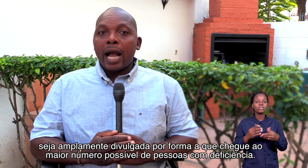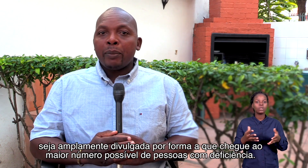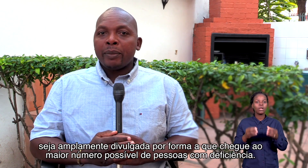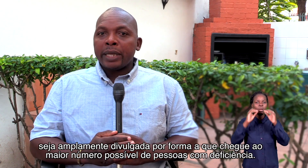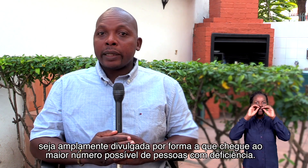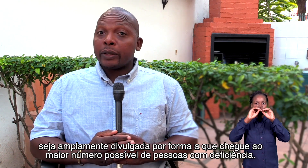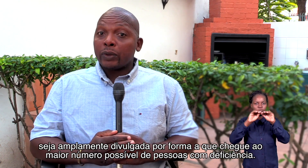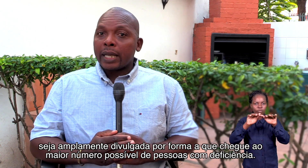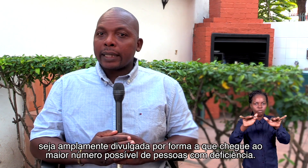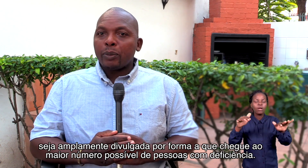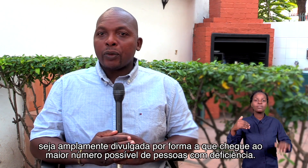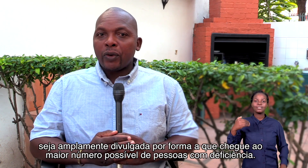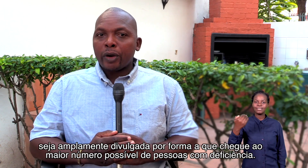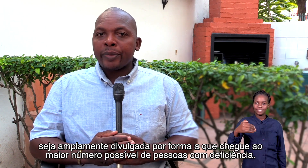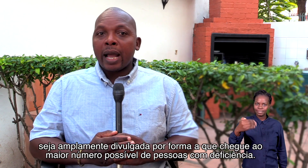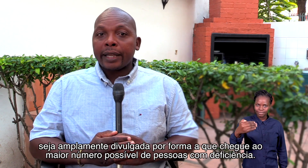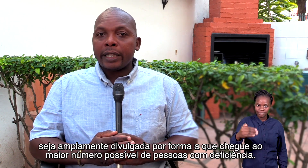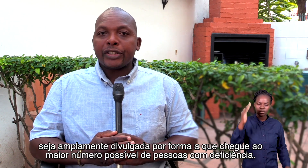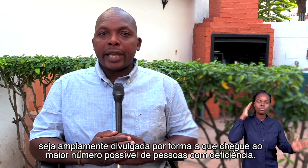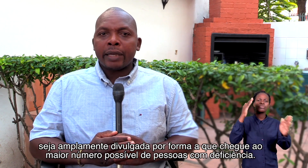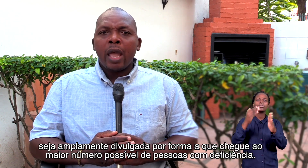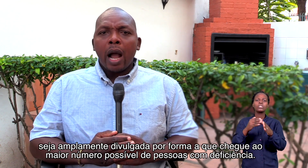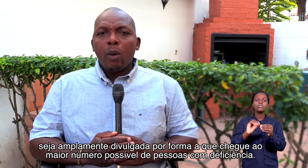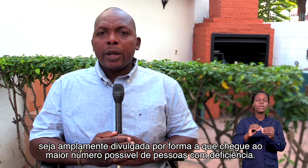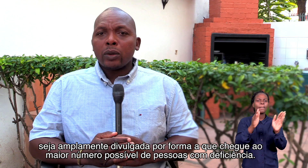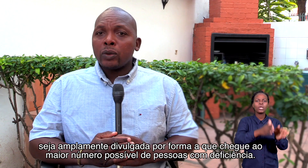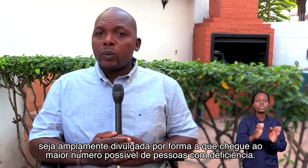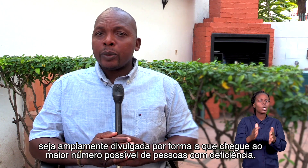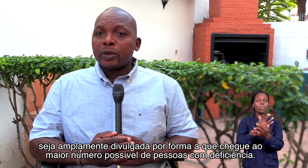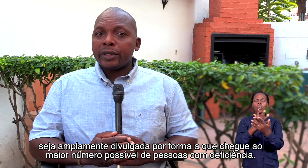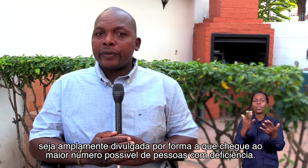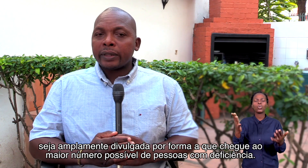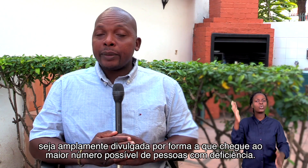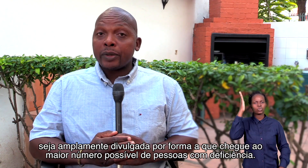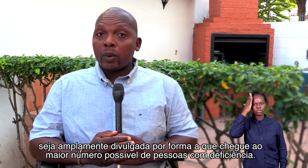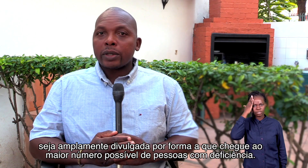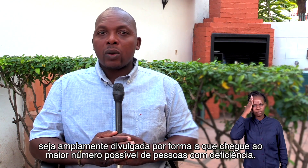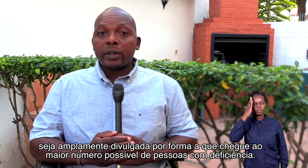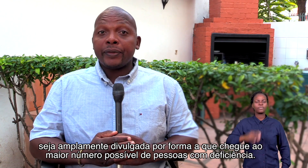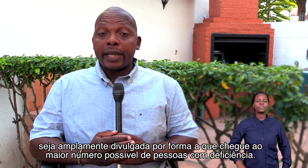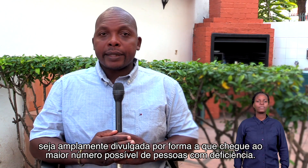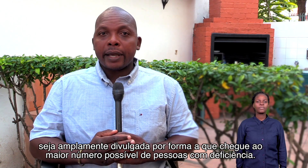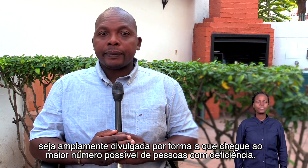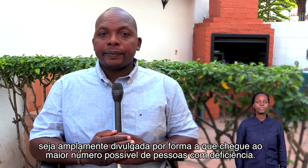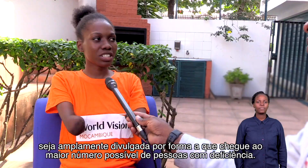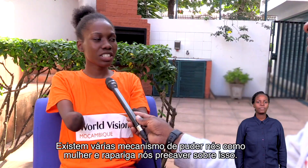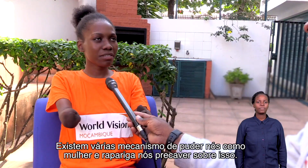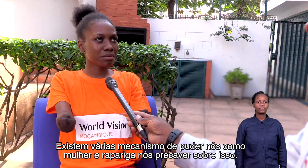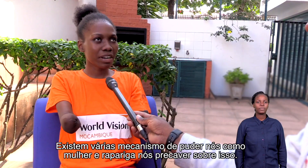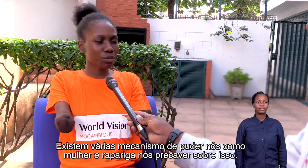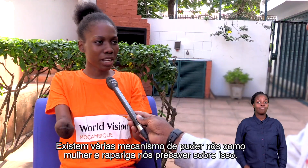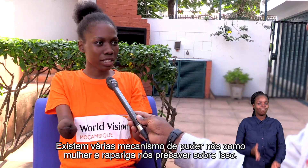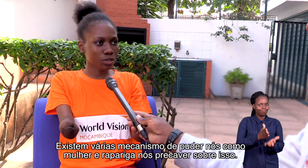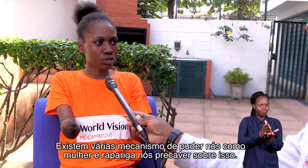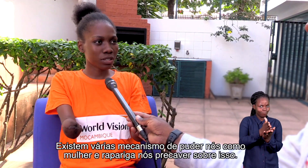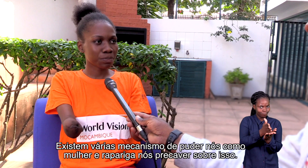seja amplamente divulgada por forma a que chegue ao maior número possível de pessoas com deficiência. Existem